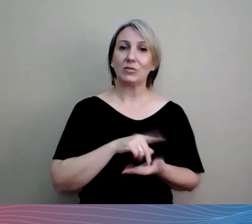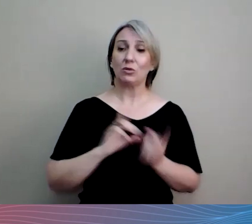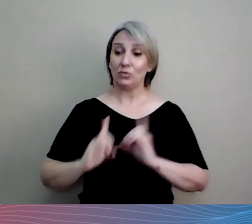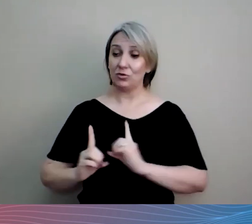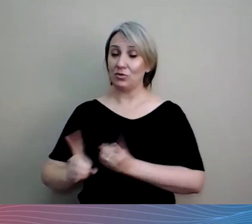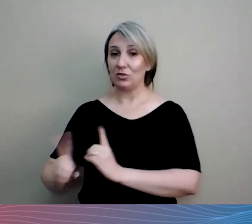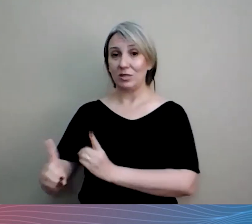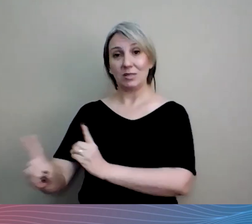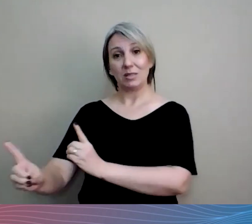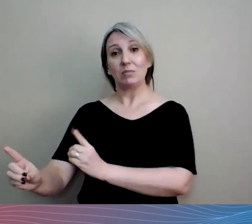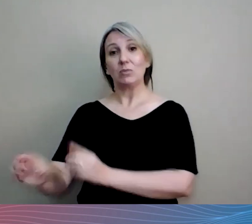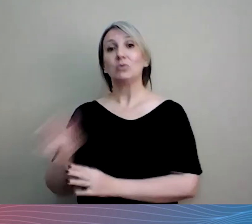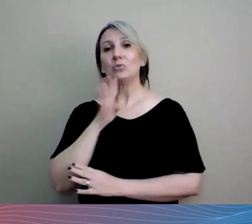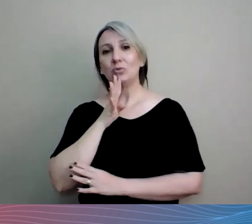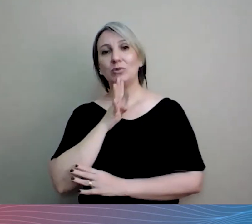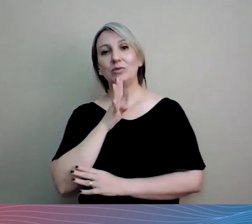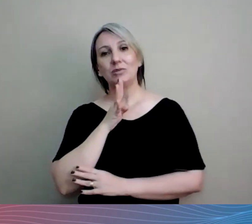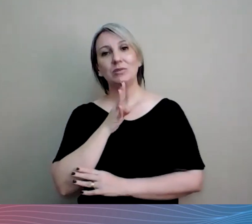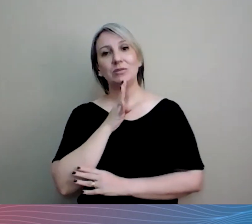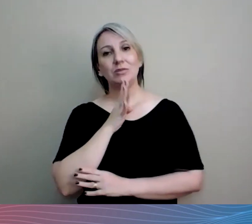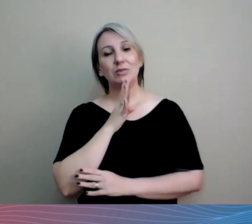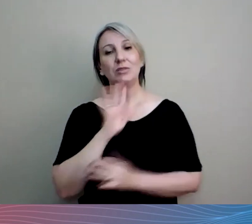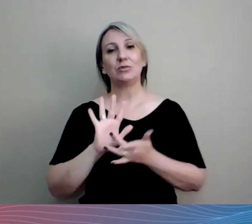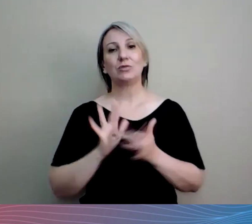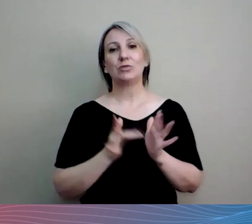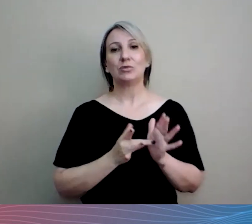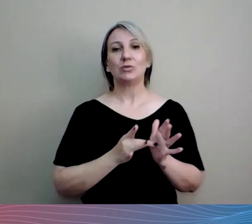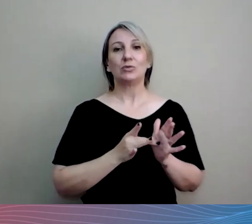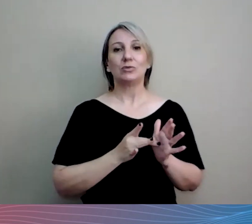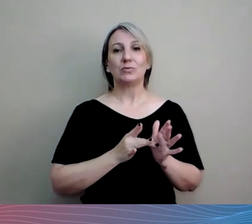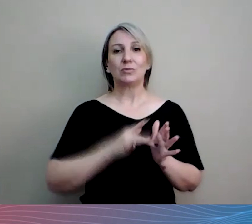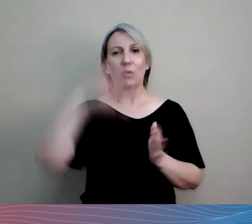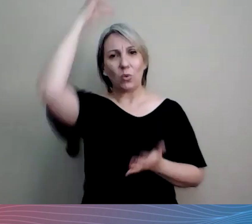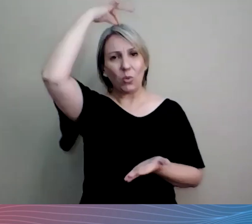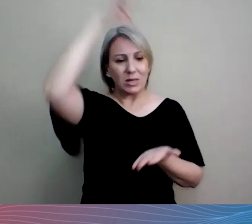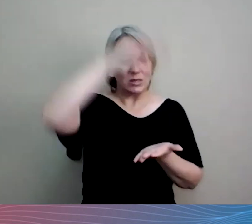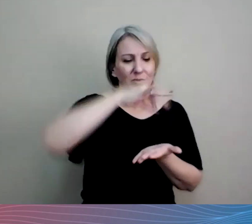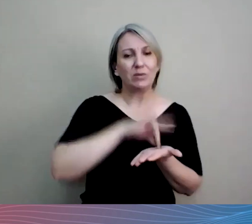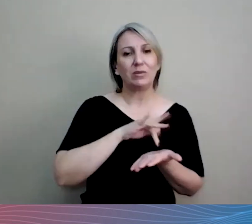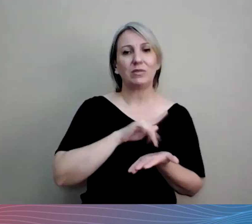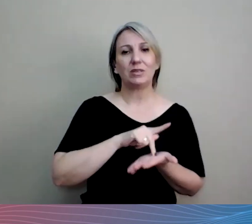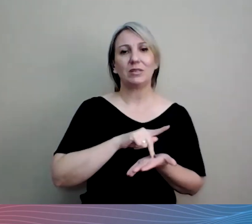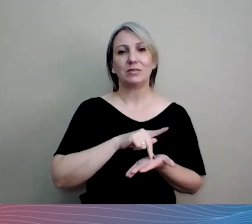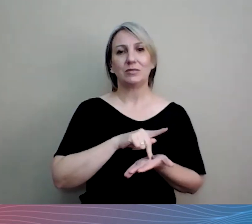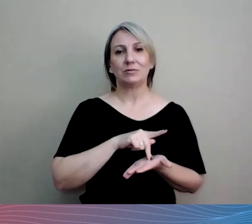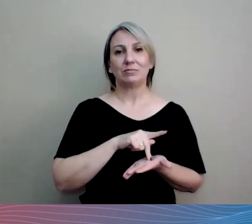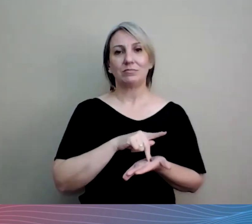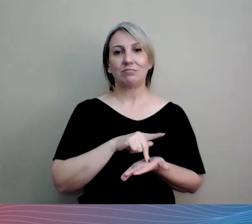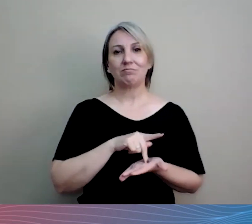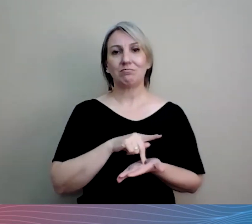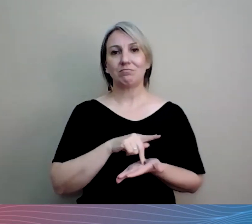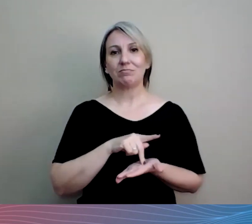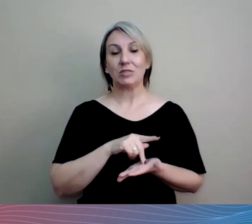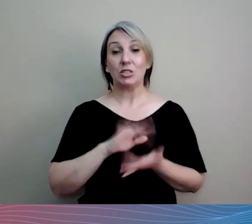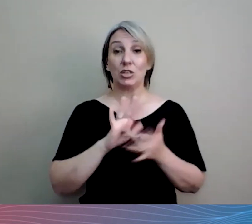habita convosco. Ele está vivendo, né, em carne, juntamente com vocês. Ele habita convosco, mas